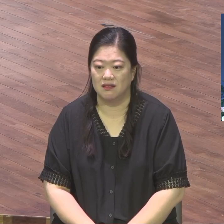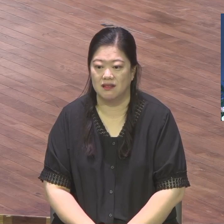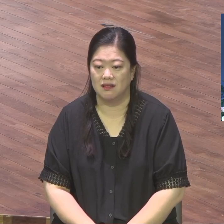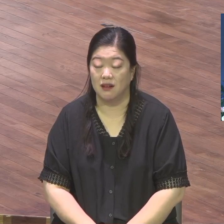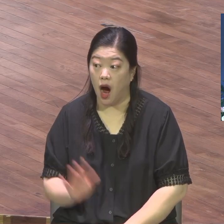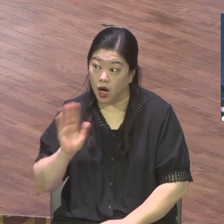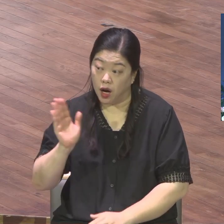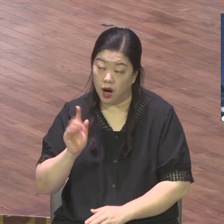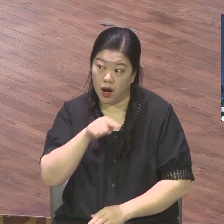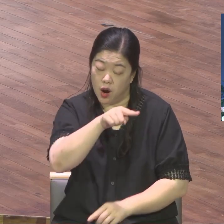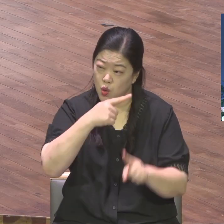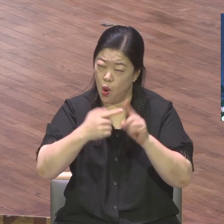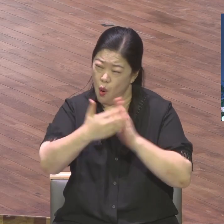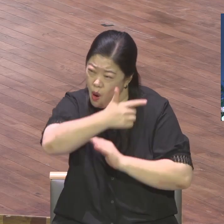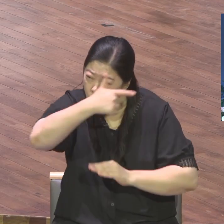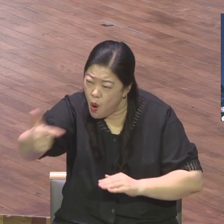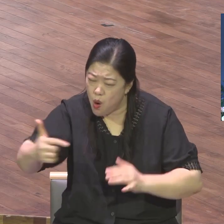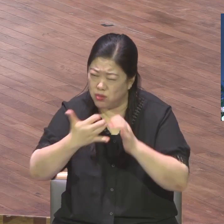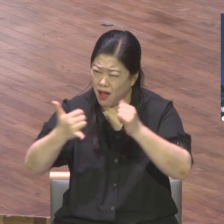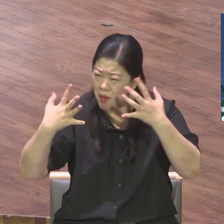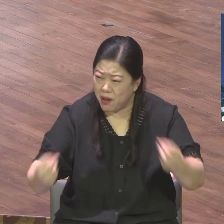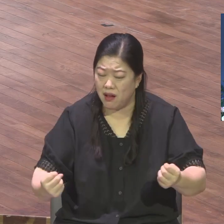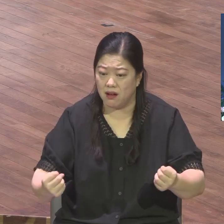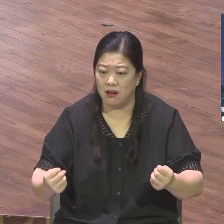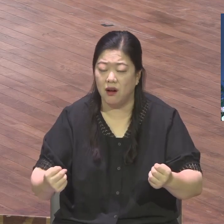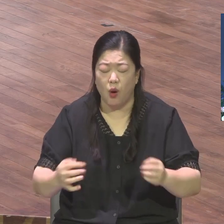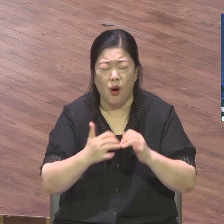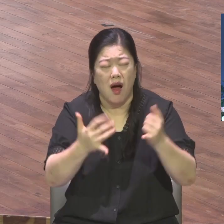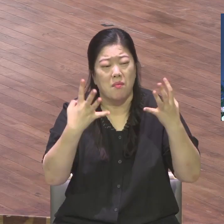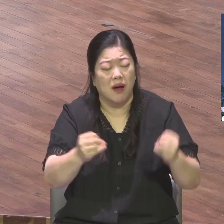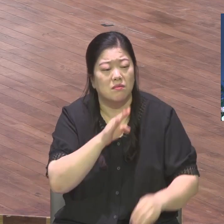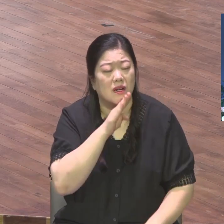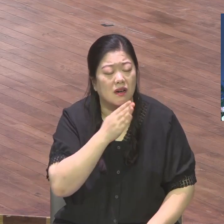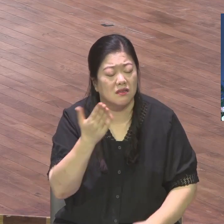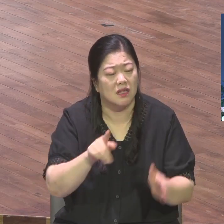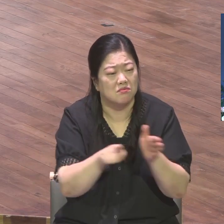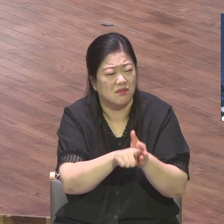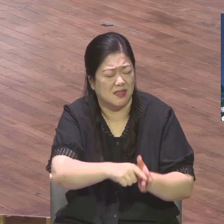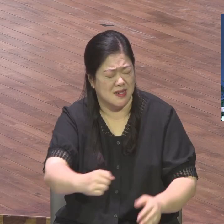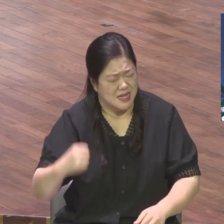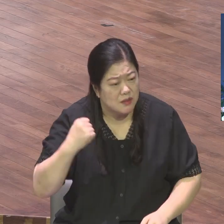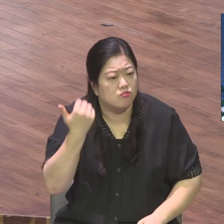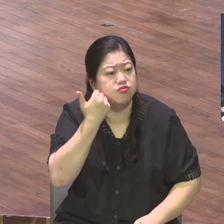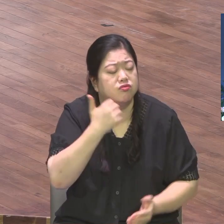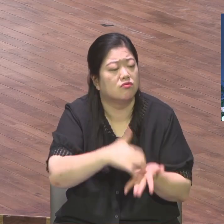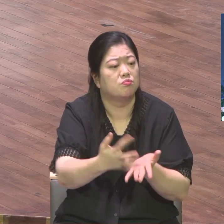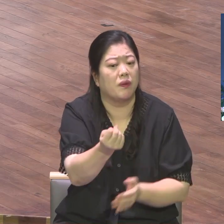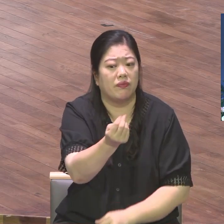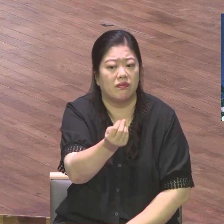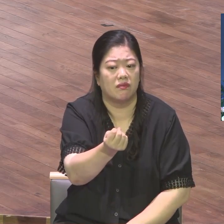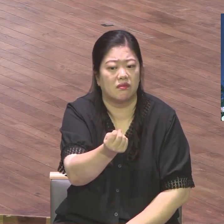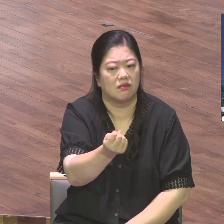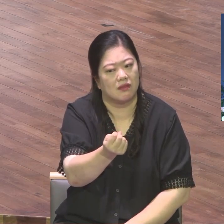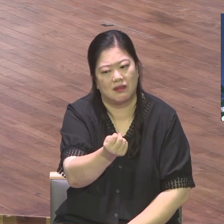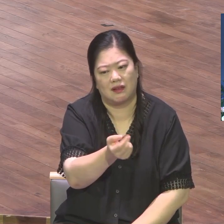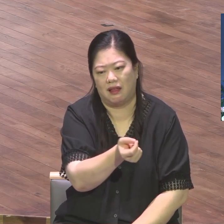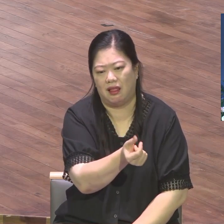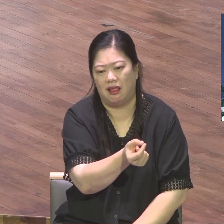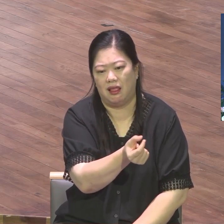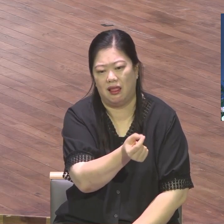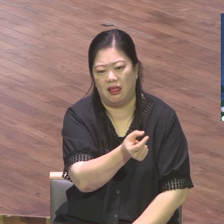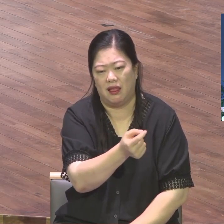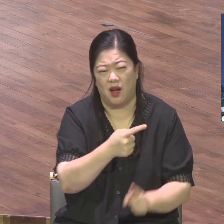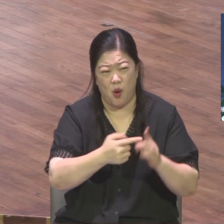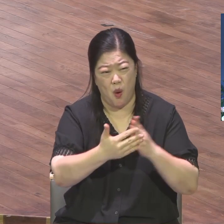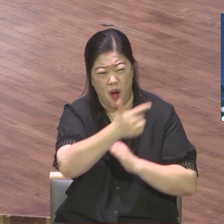다 사단이 공격합니다. 그래서 사단이 가장 강력하게 사용하는 무기가 뭐예요? 불신앙이에요, 불신앙.